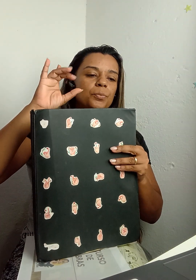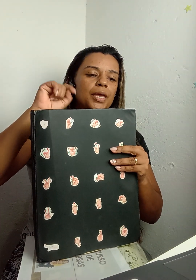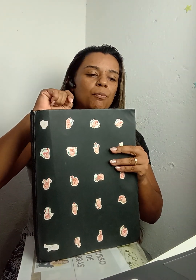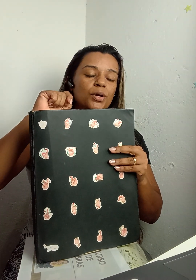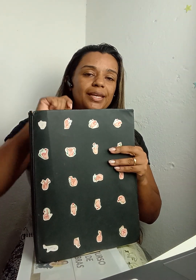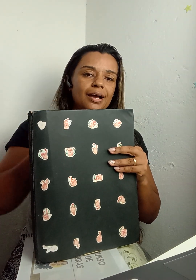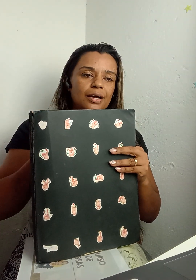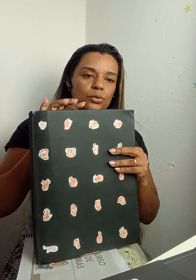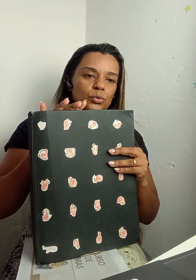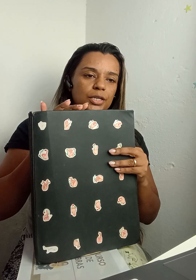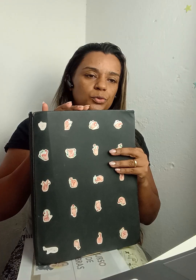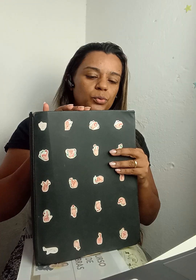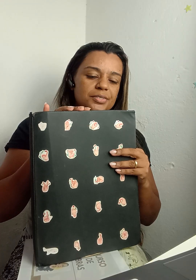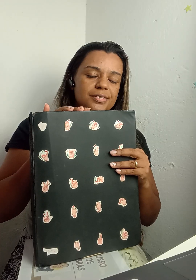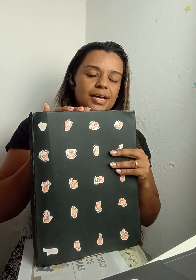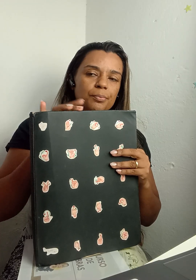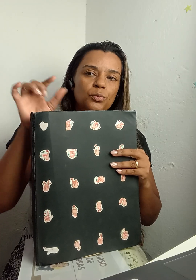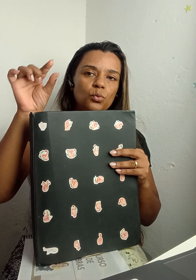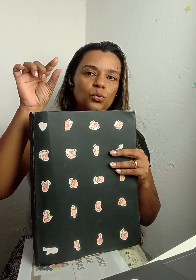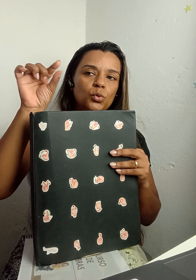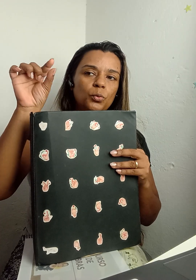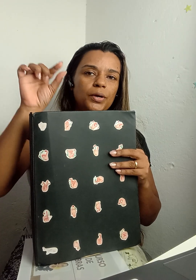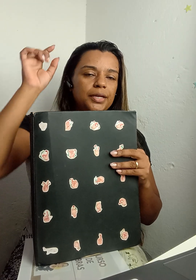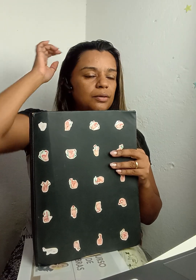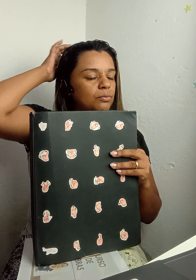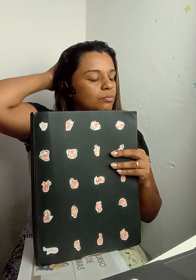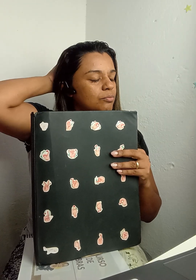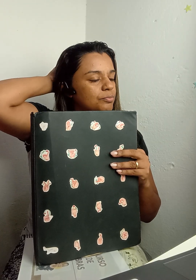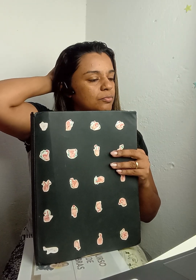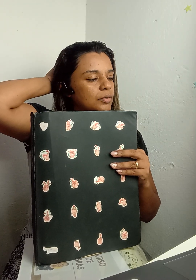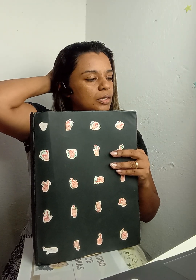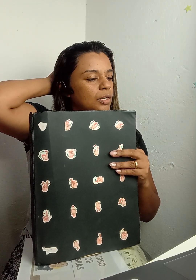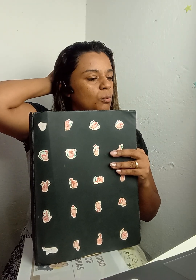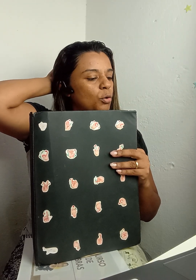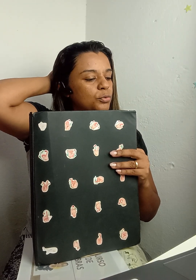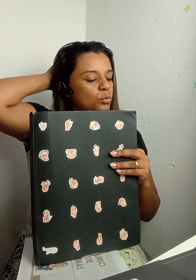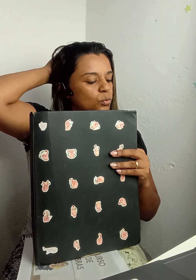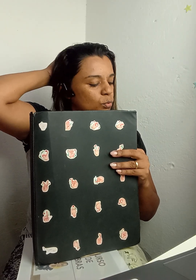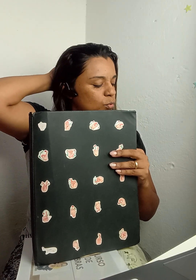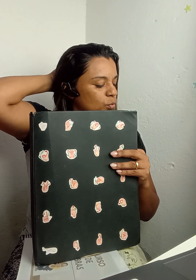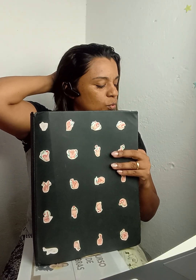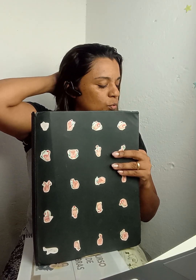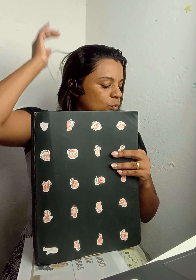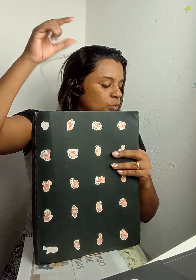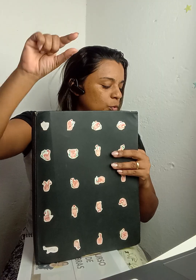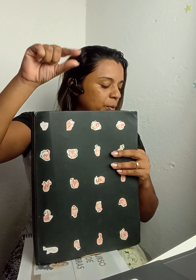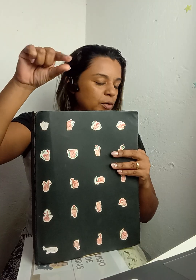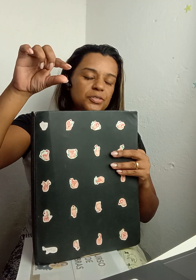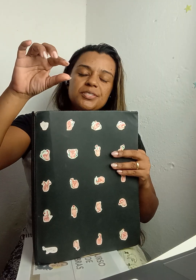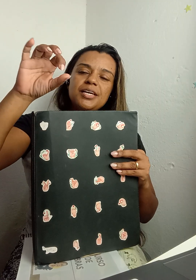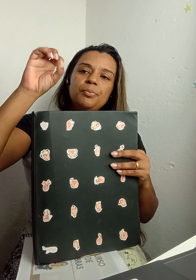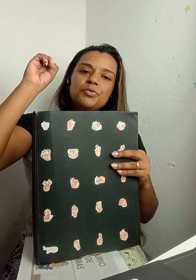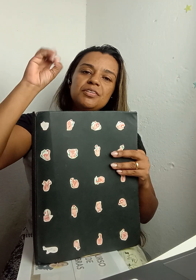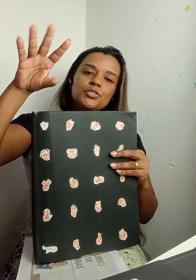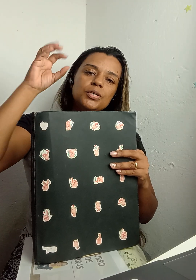É bom criar dentro do WhatsApp um grupo aí, monta um grupo aí no WhatsApp e você vai jogando